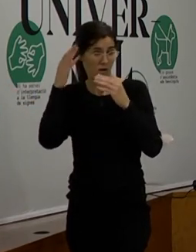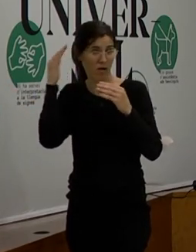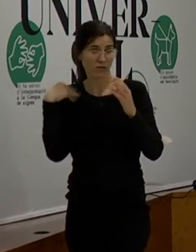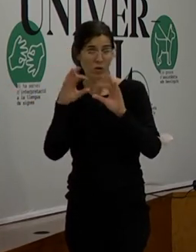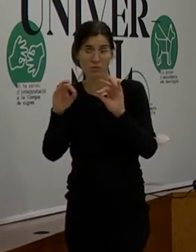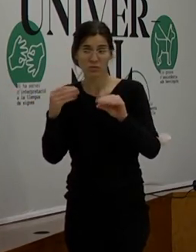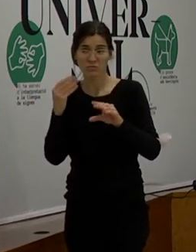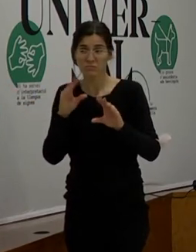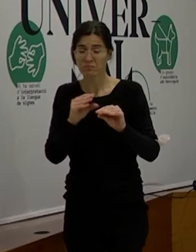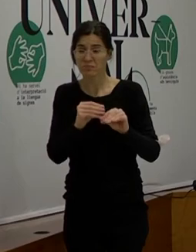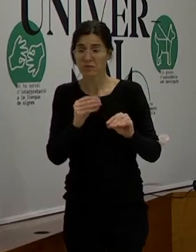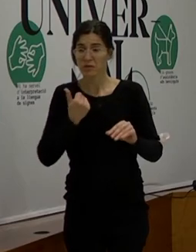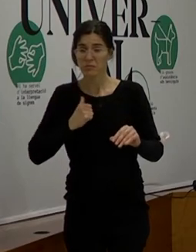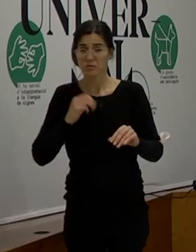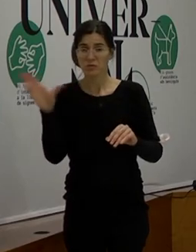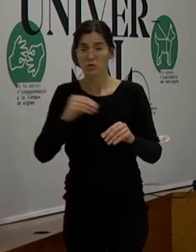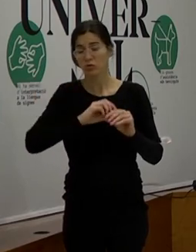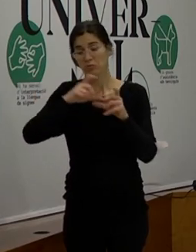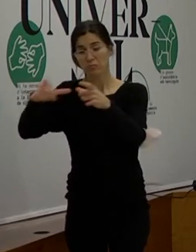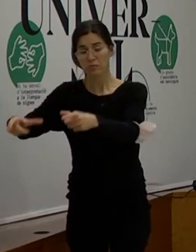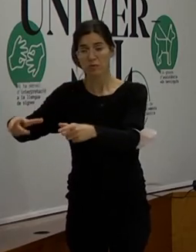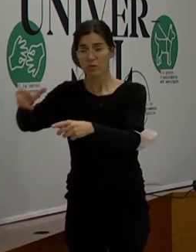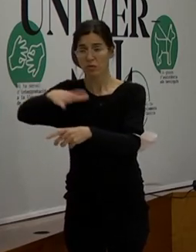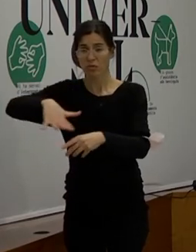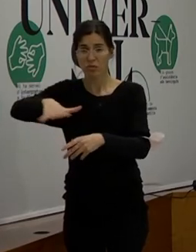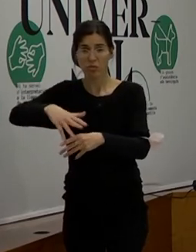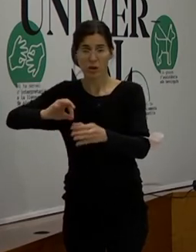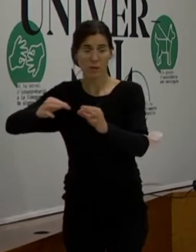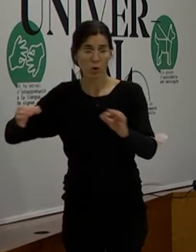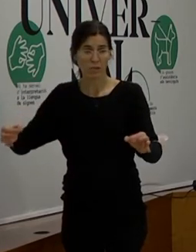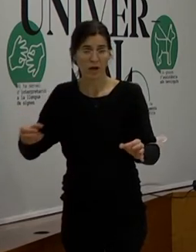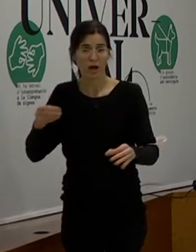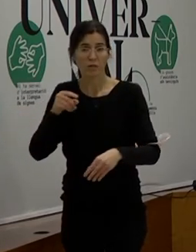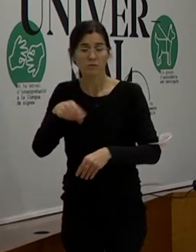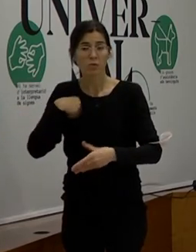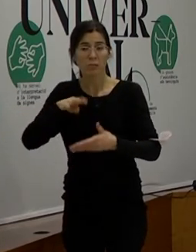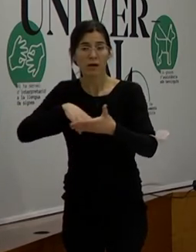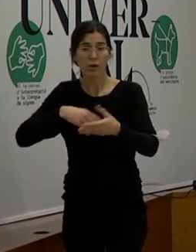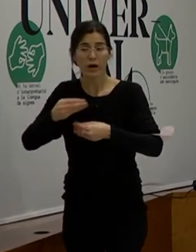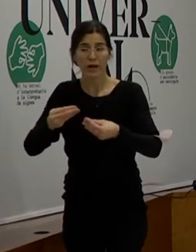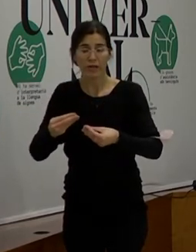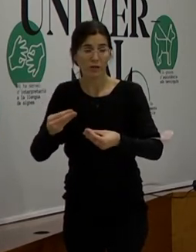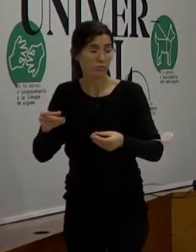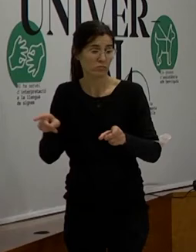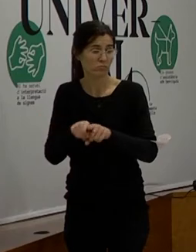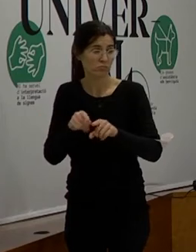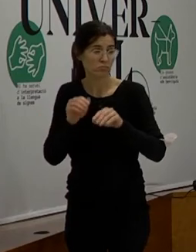fantàstic, però se'n va anar, i tots a la Vila Olímpica, no? I què van fer a Barcelona? Doncs pues, on va